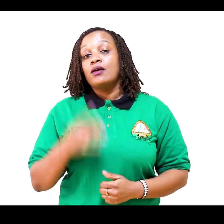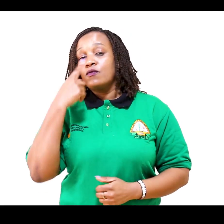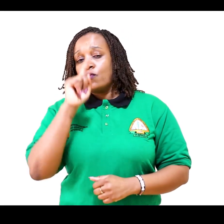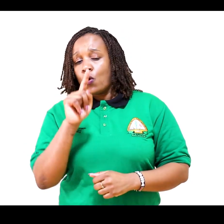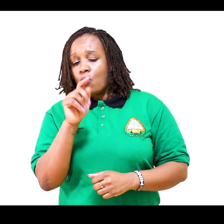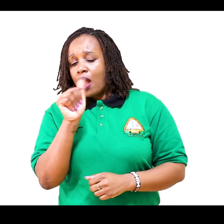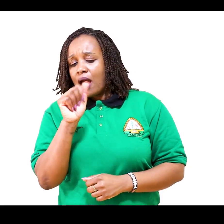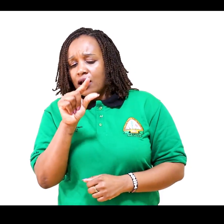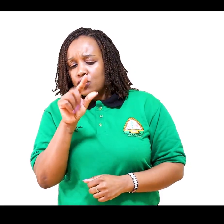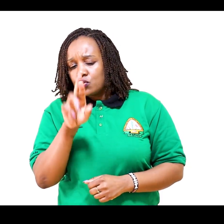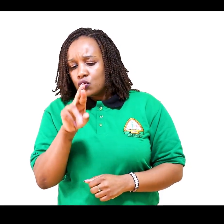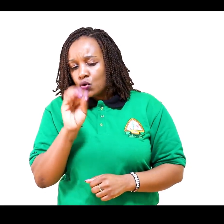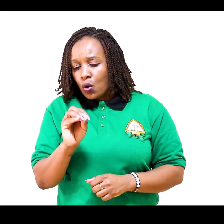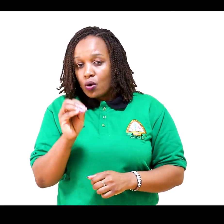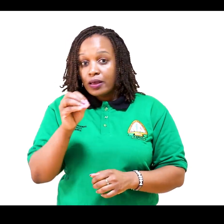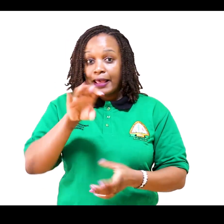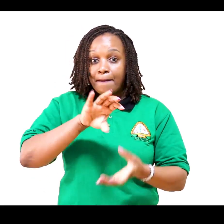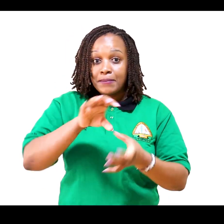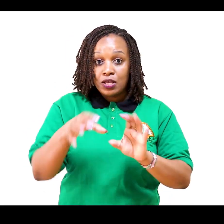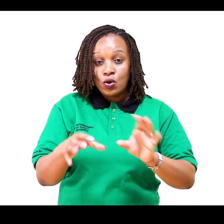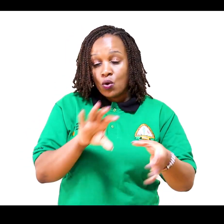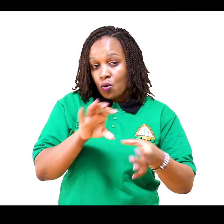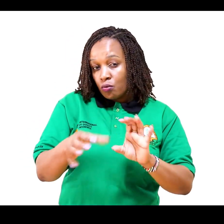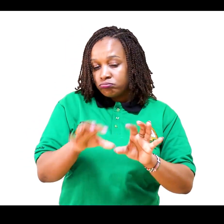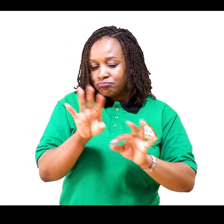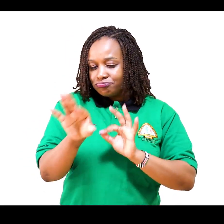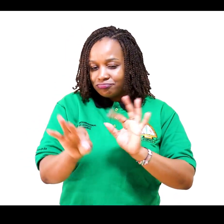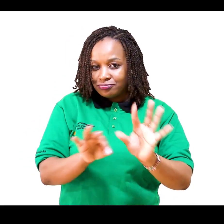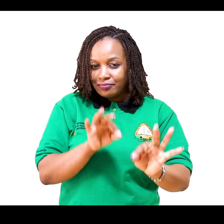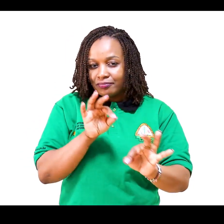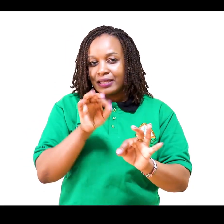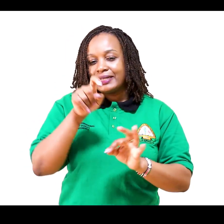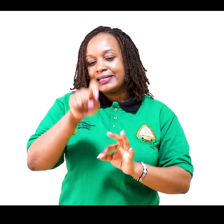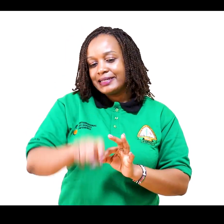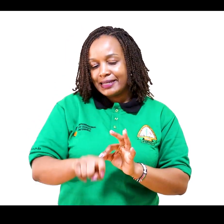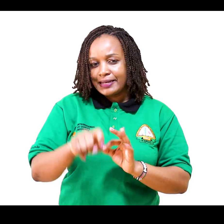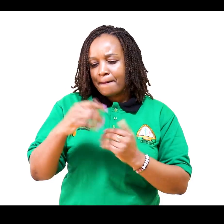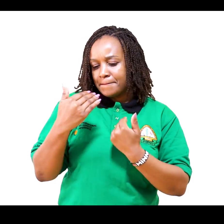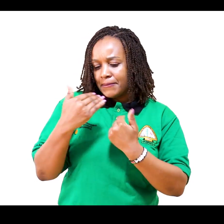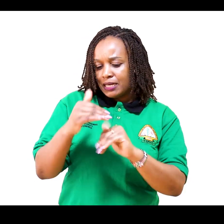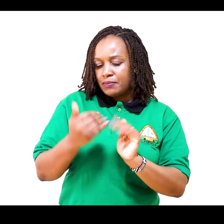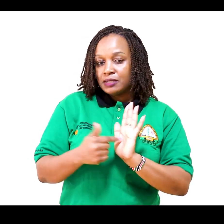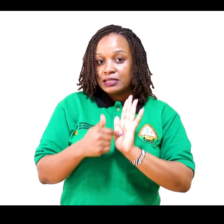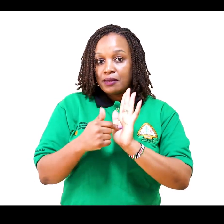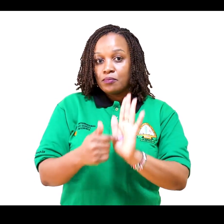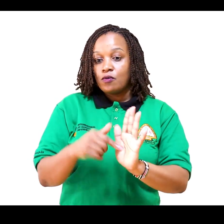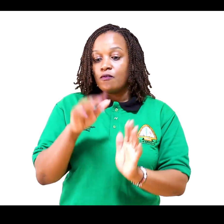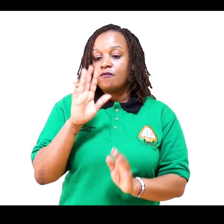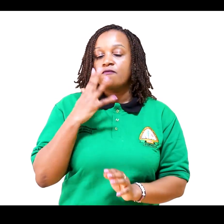Kwa uundaji wa kemikali ya kilimo, hitaji ni sampuli ya kima cha chini cha gramu